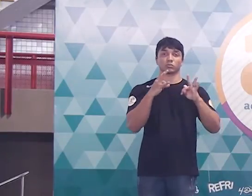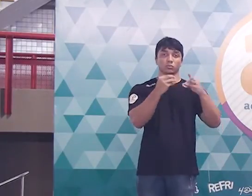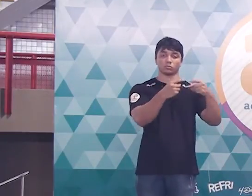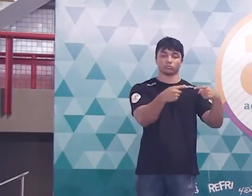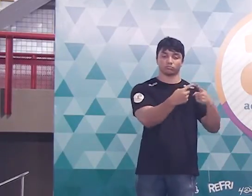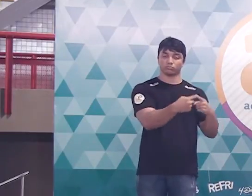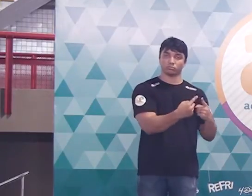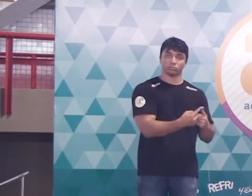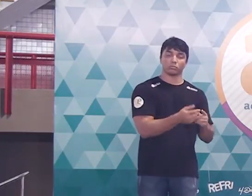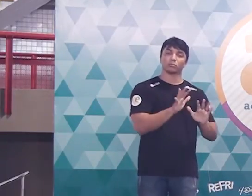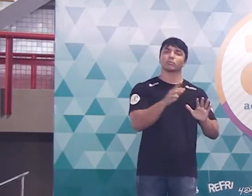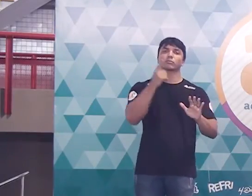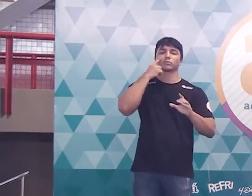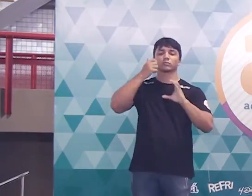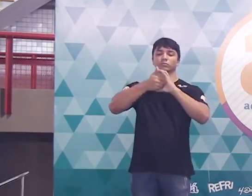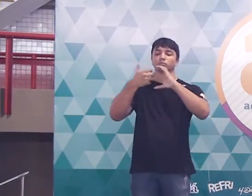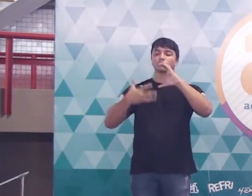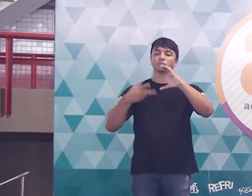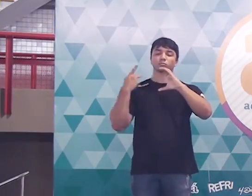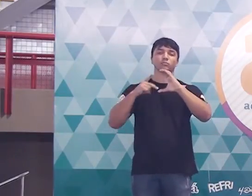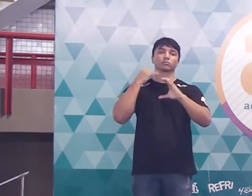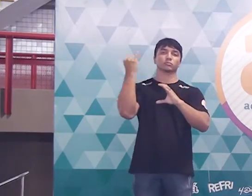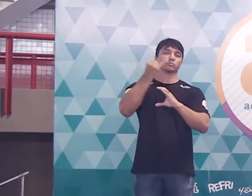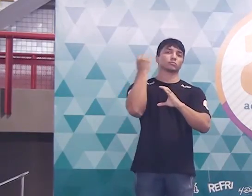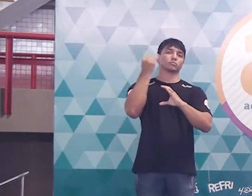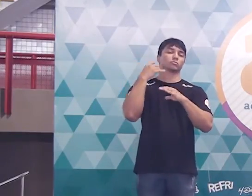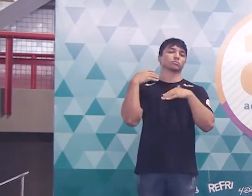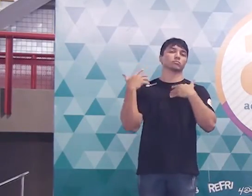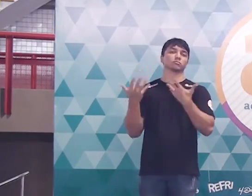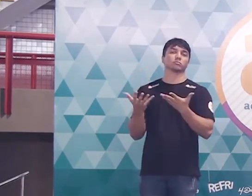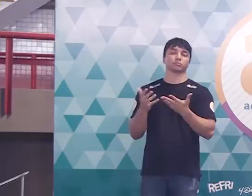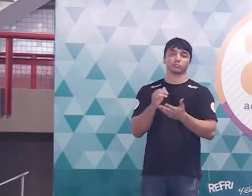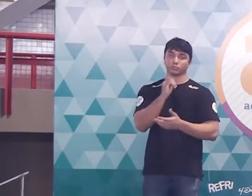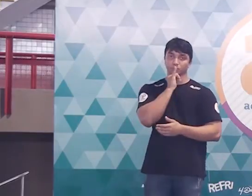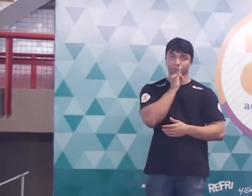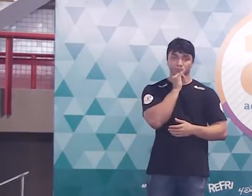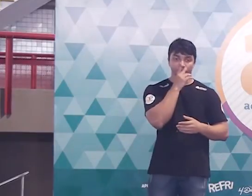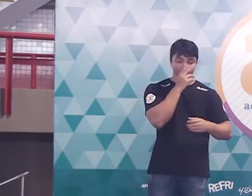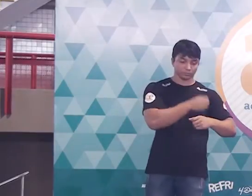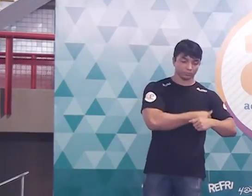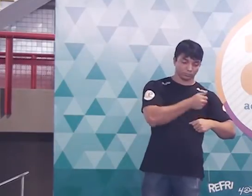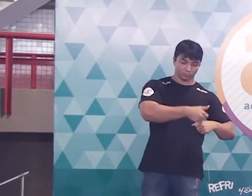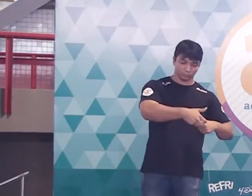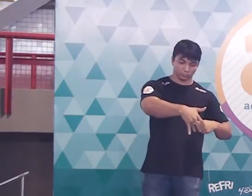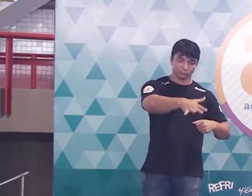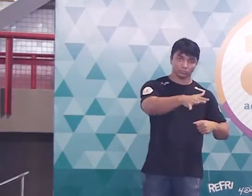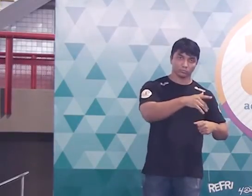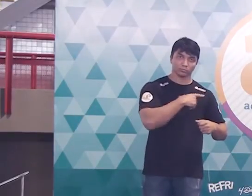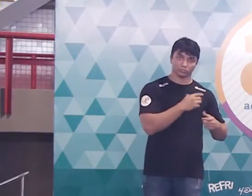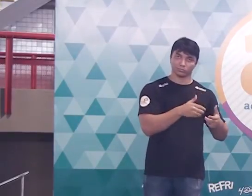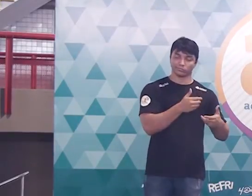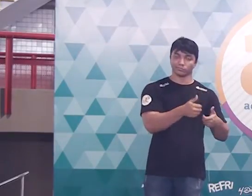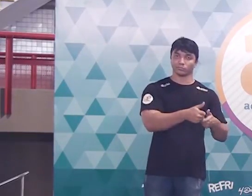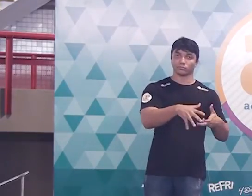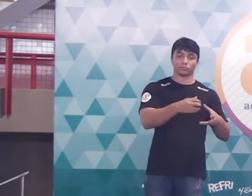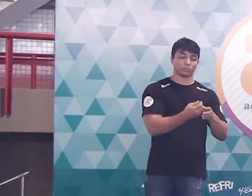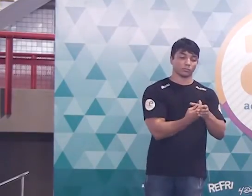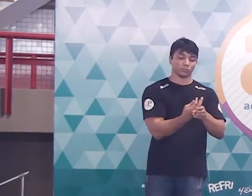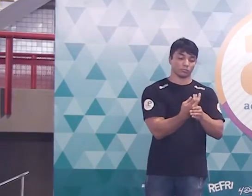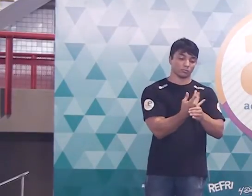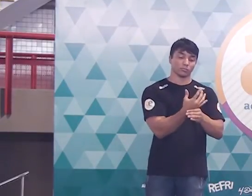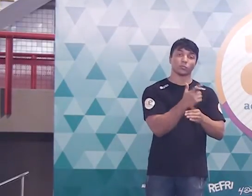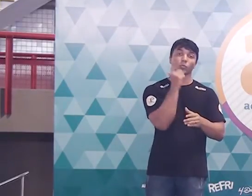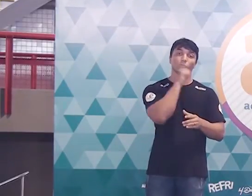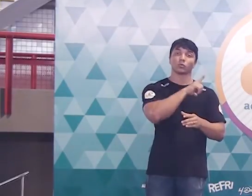uma característica muito importante das leguminosas? Quando você planta uma leguminosa, ela